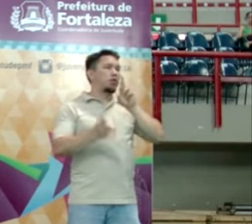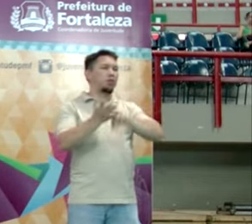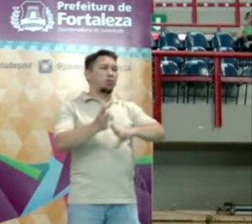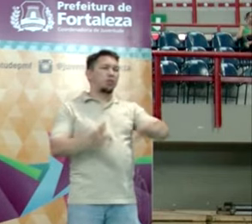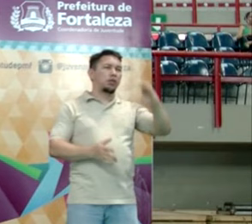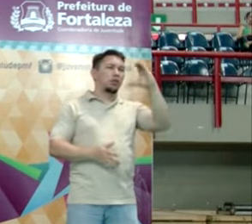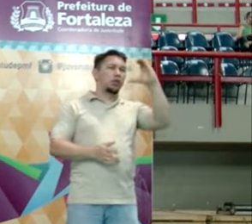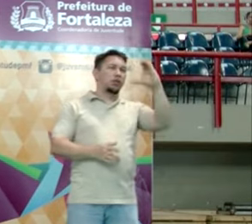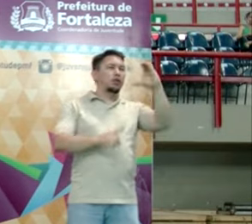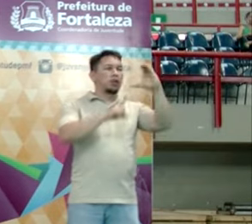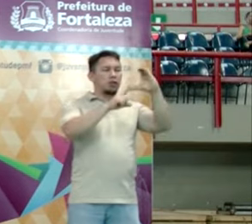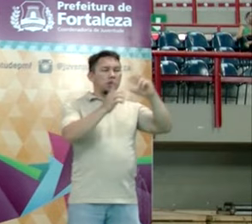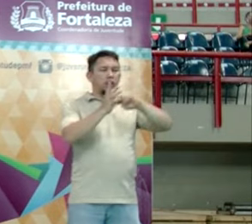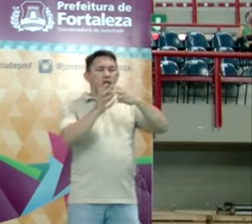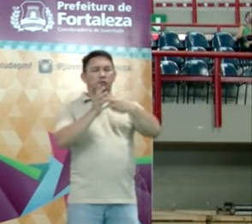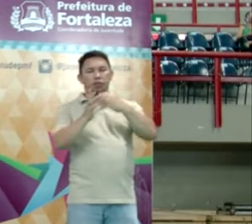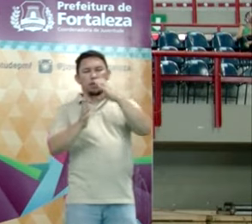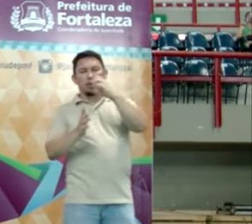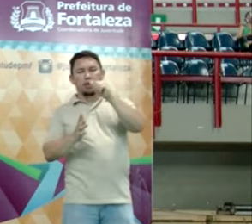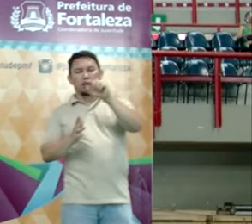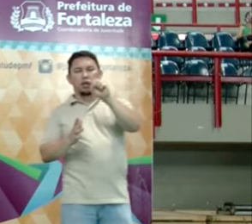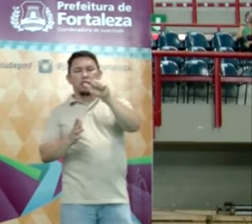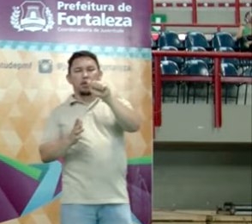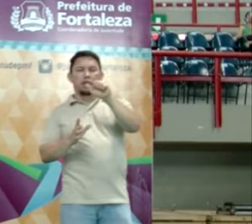C de casa. Eu gostaria,